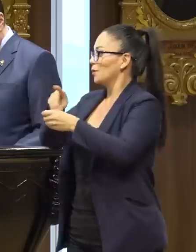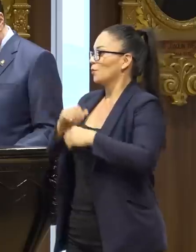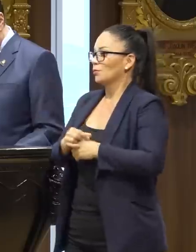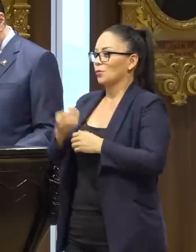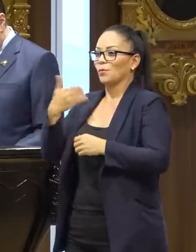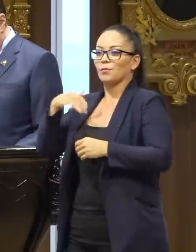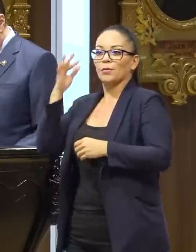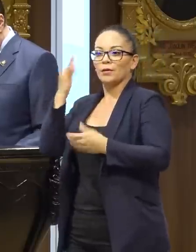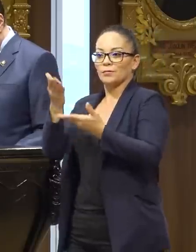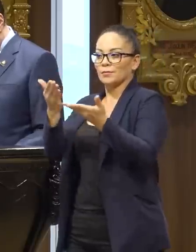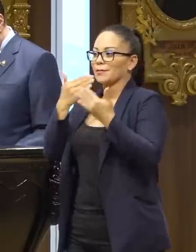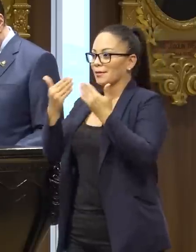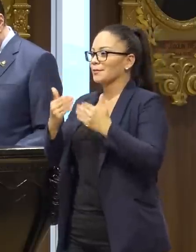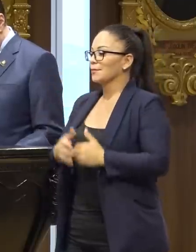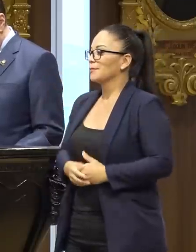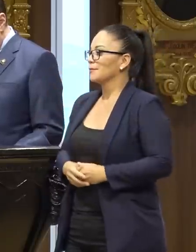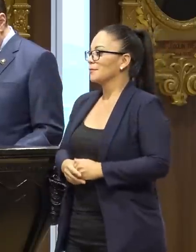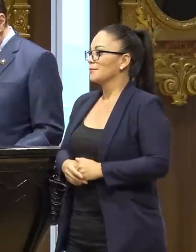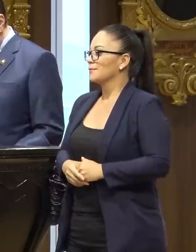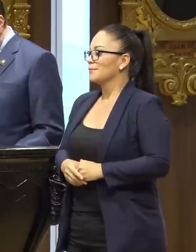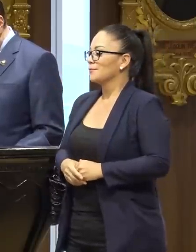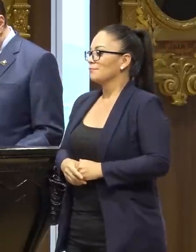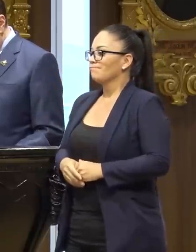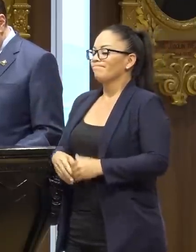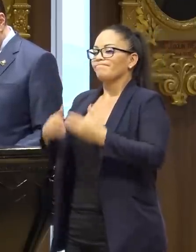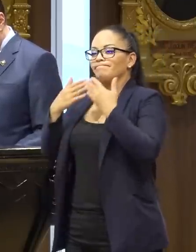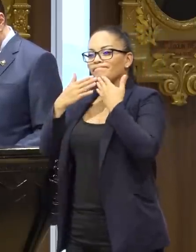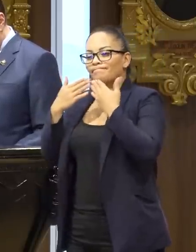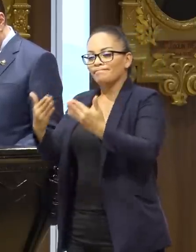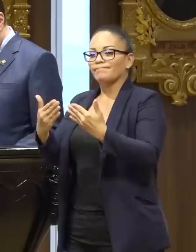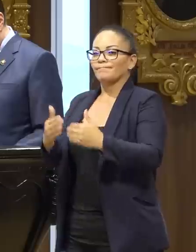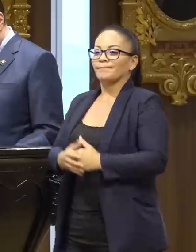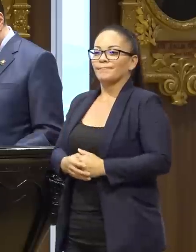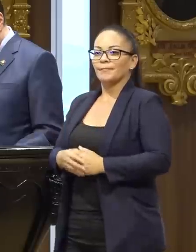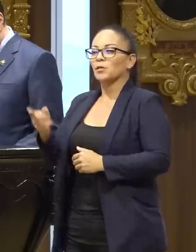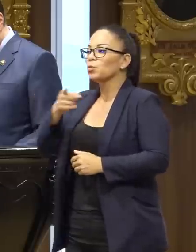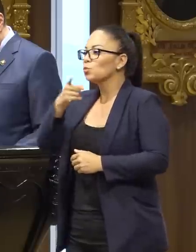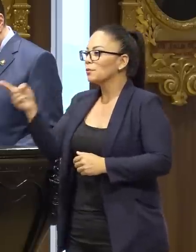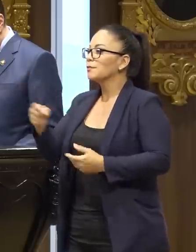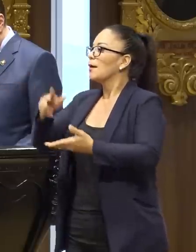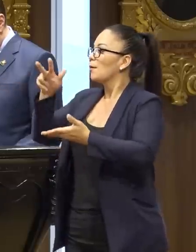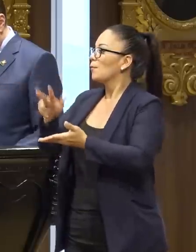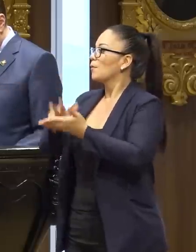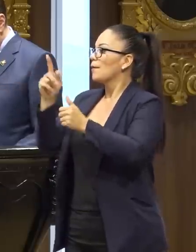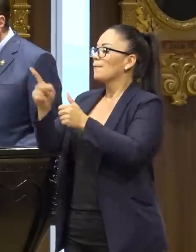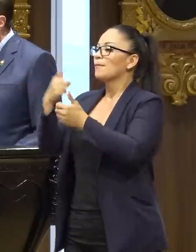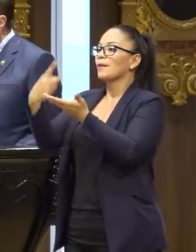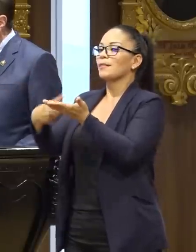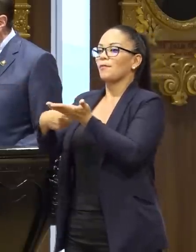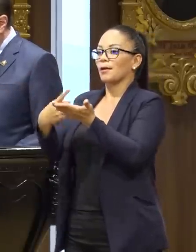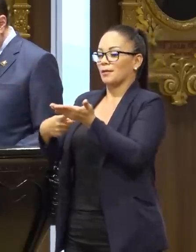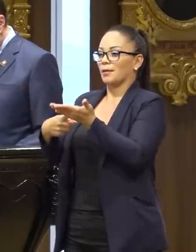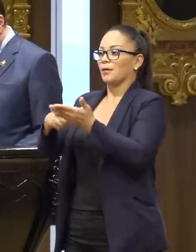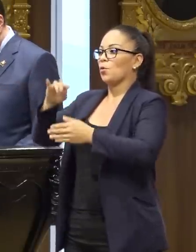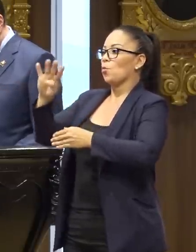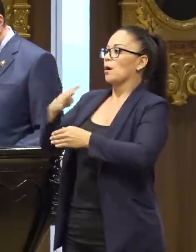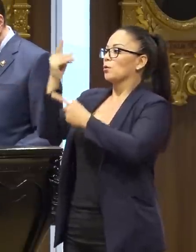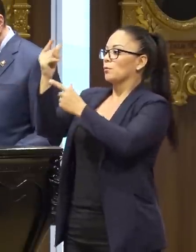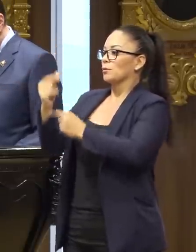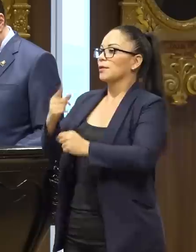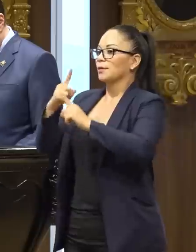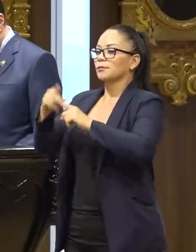señoras diputadas y diputados. Les agradezco por la aprobación en primer debate del cuarto